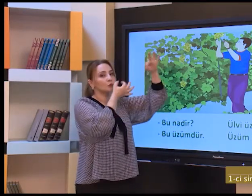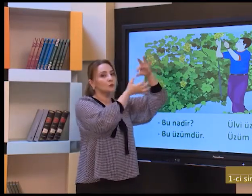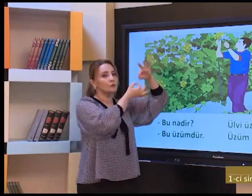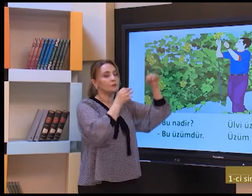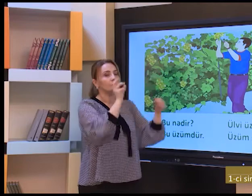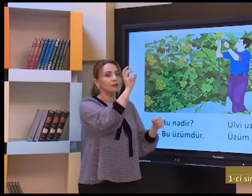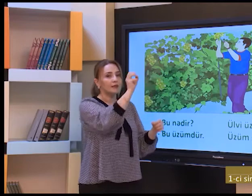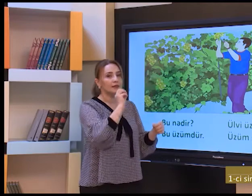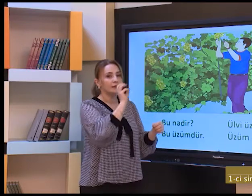üzüm dərir.